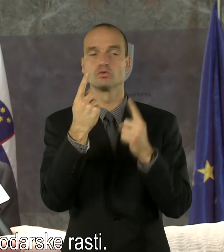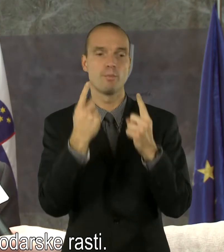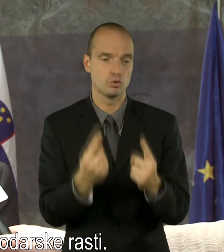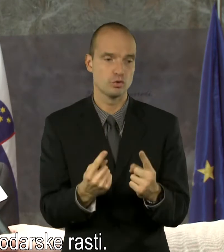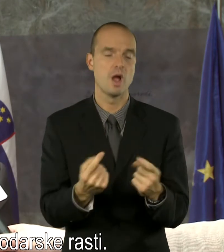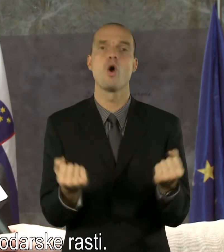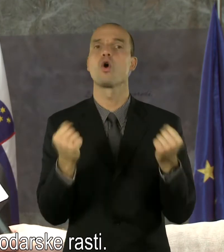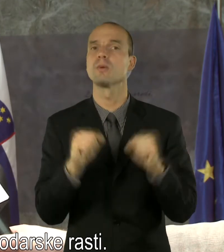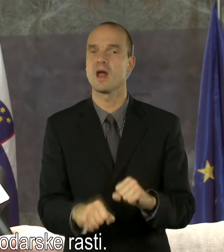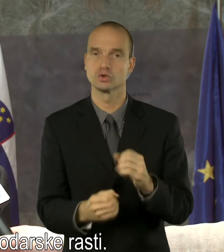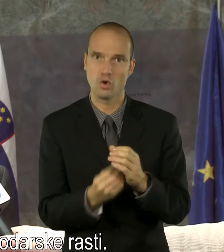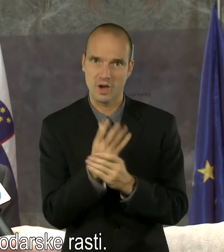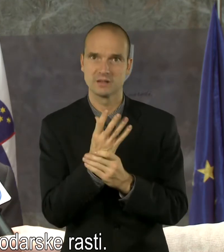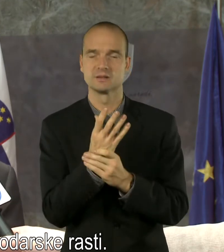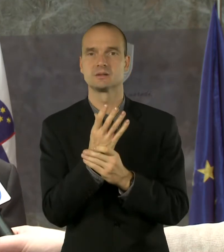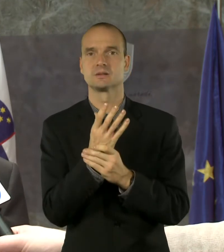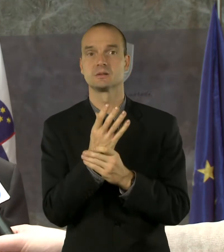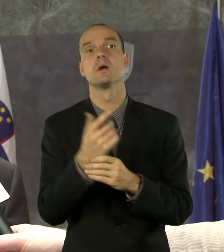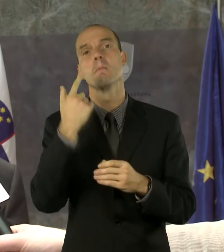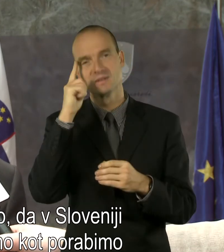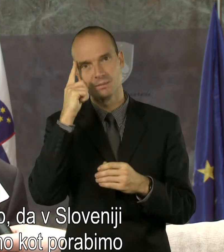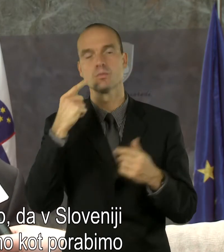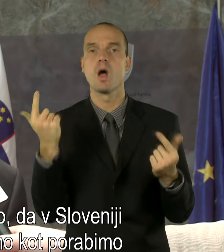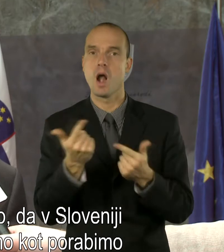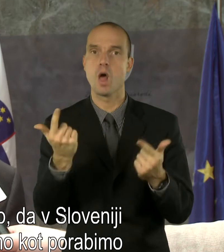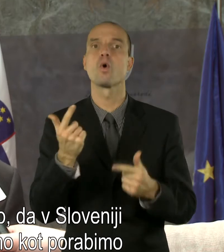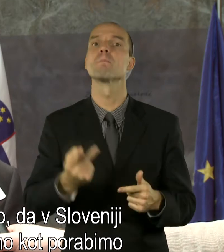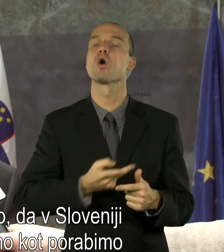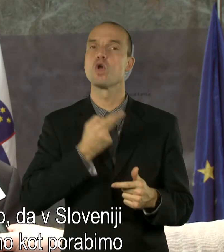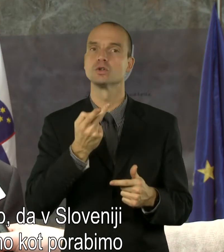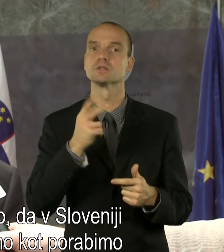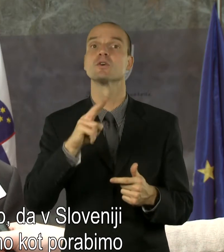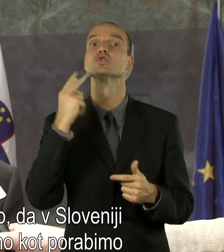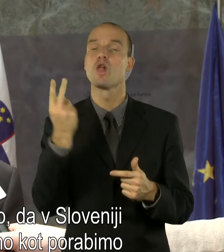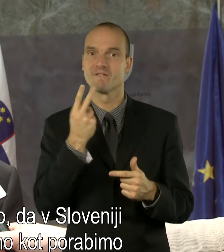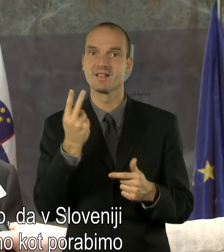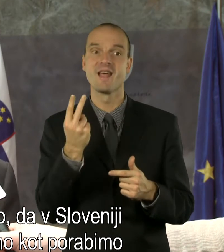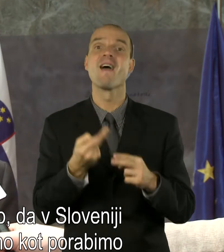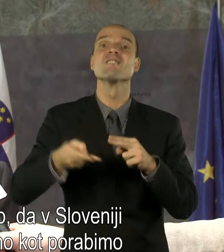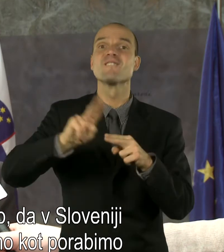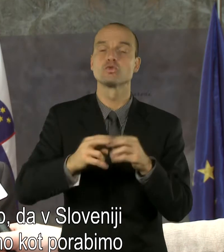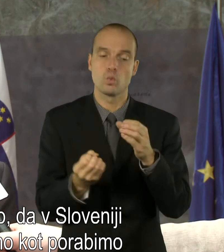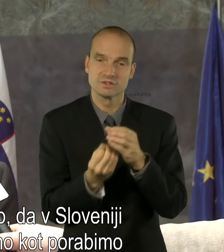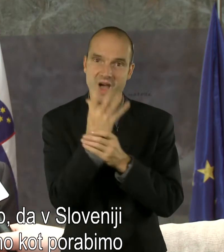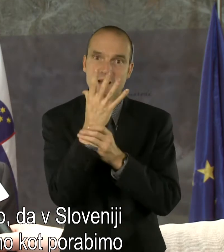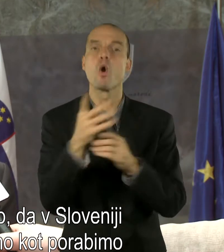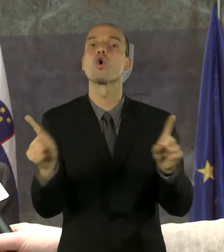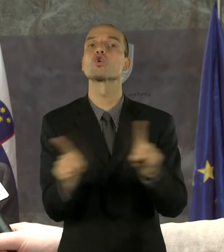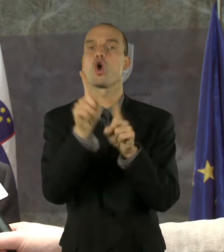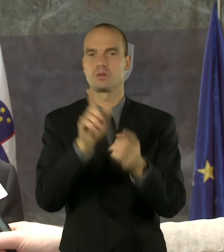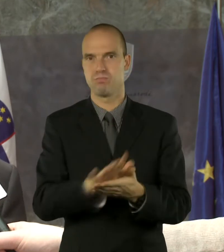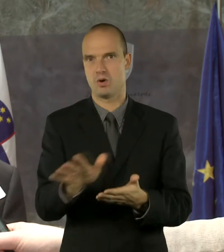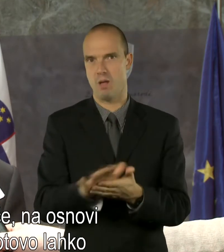tudi ko pogledamo našo gospodarsko rast. In mislim, da smo lahko ponosni, da v Sloveniji ta hip več ustvarimo, kot